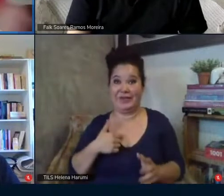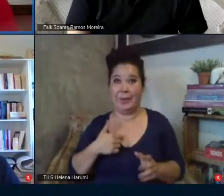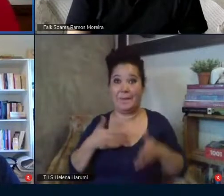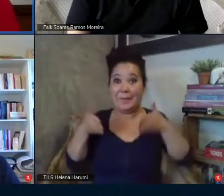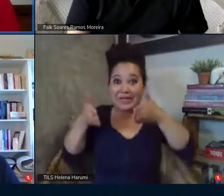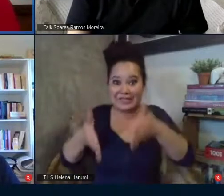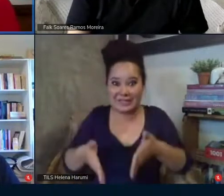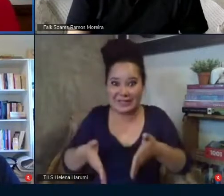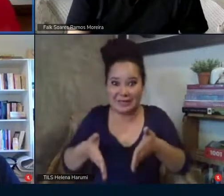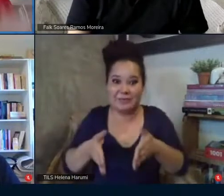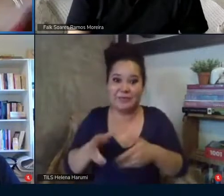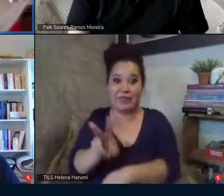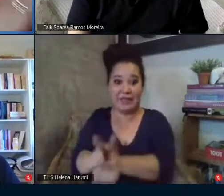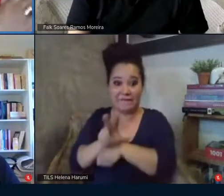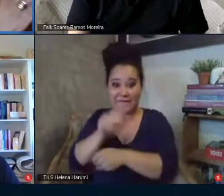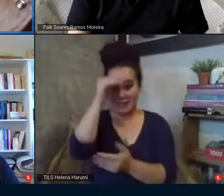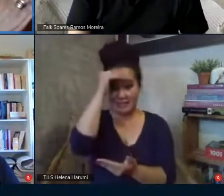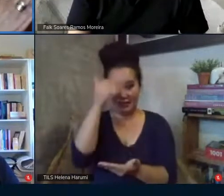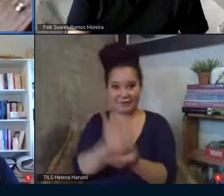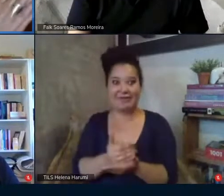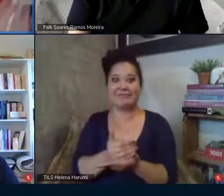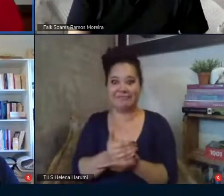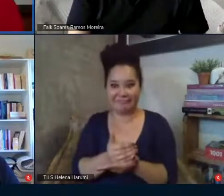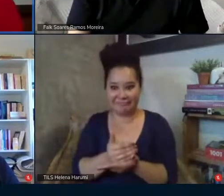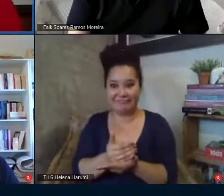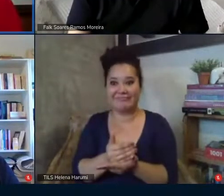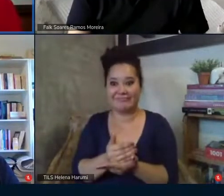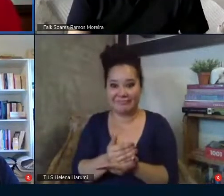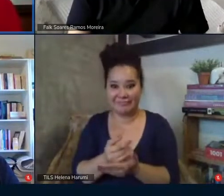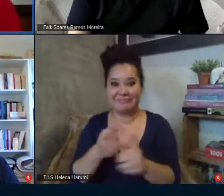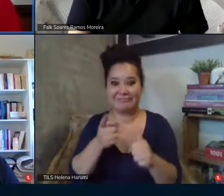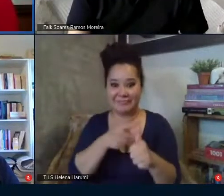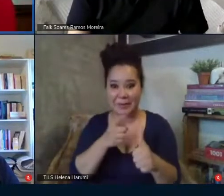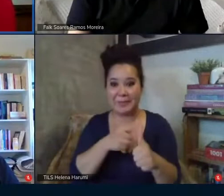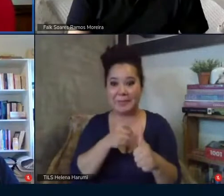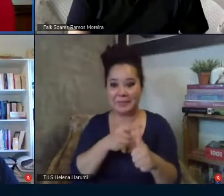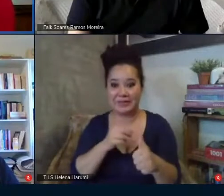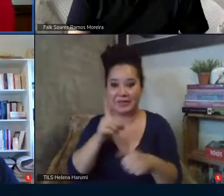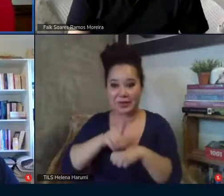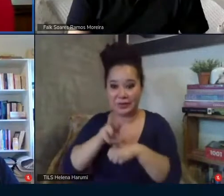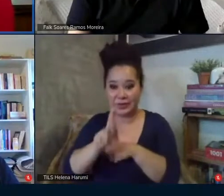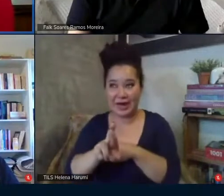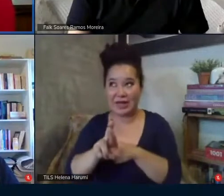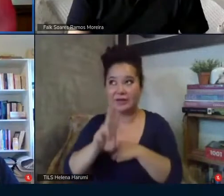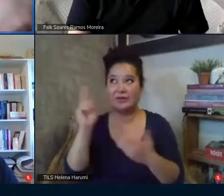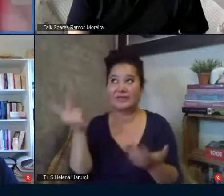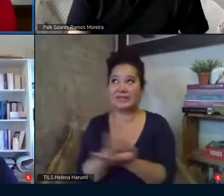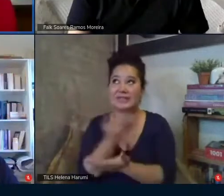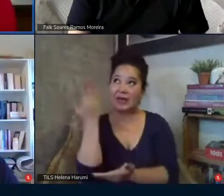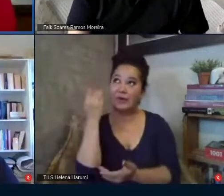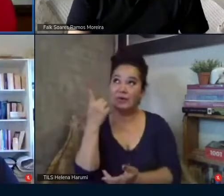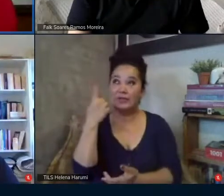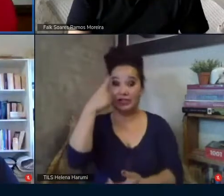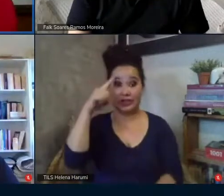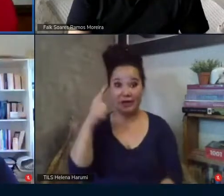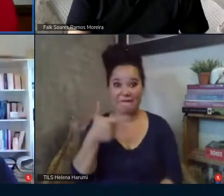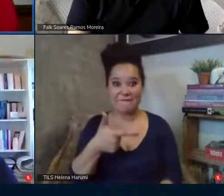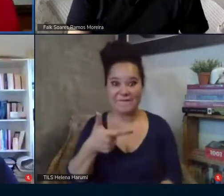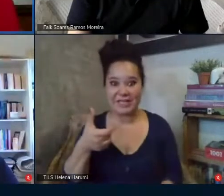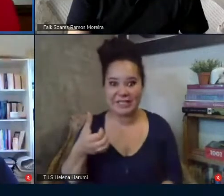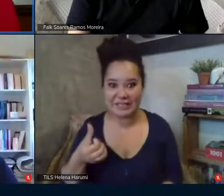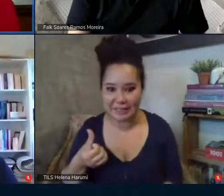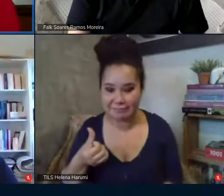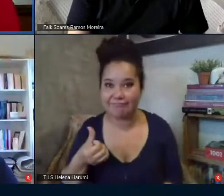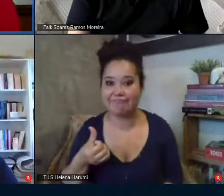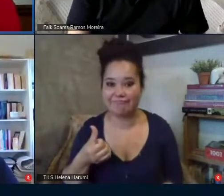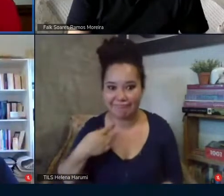a primeira, uma de doutorado, foi no dia 26, então foi logo depois. Mas passamos o Natal pensando na